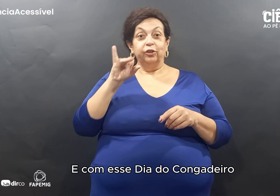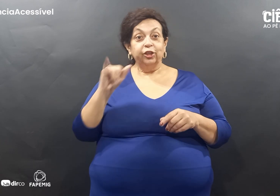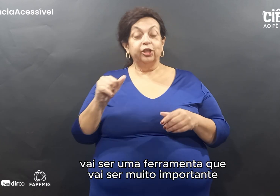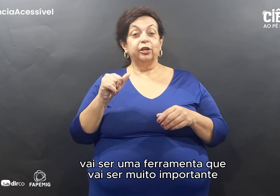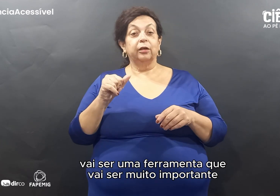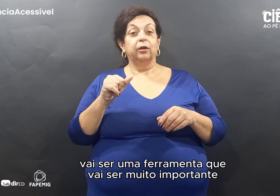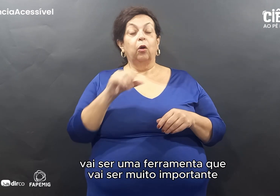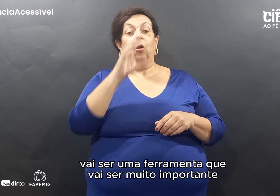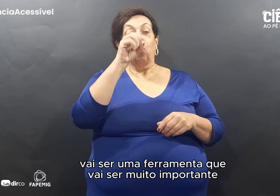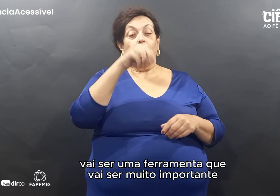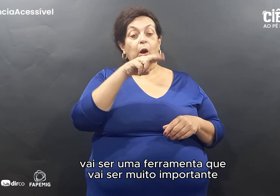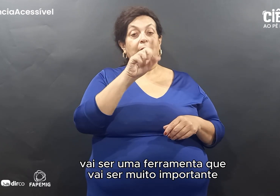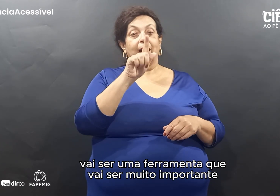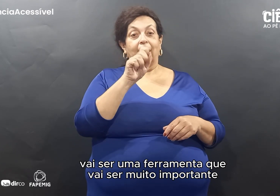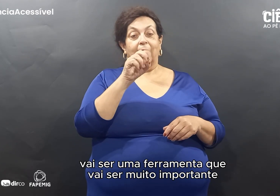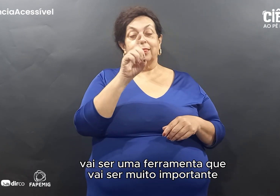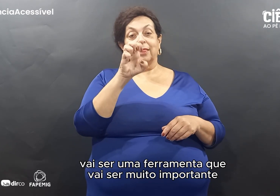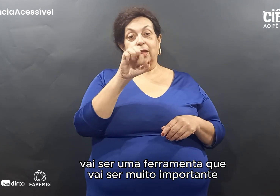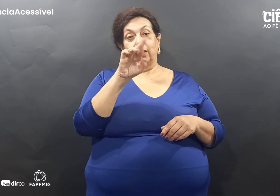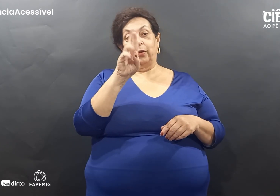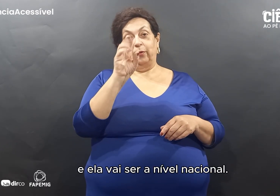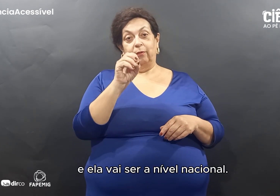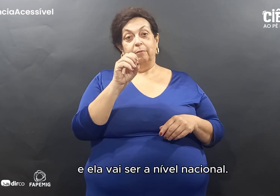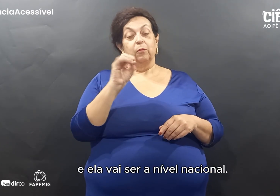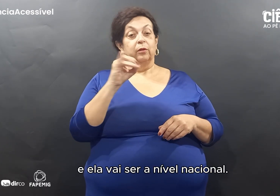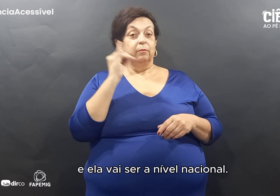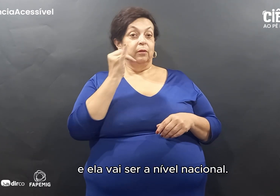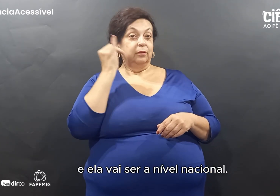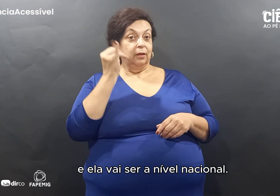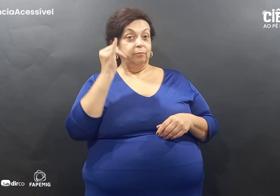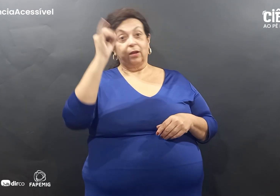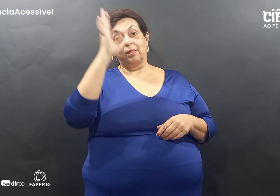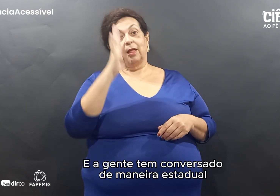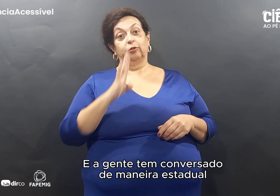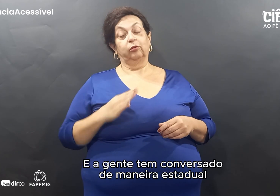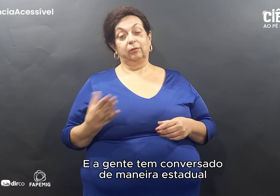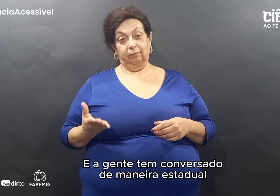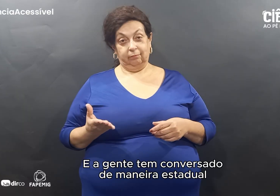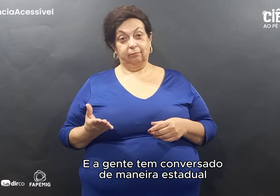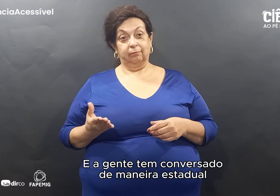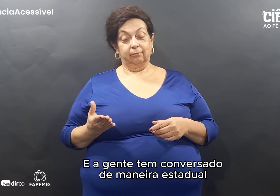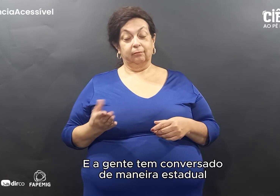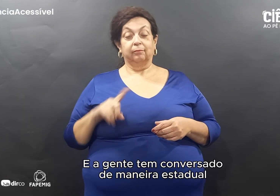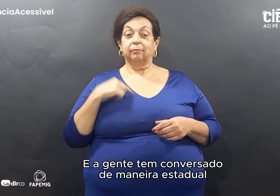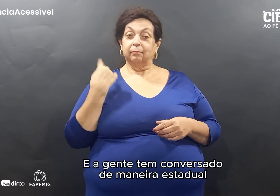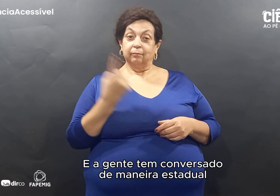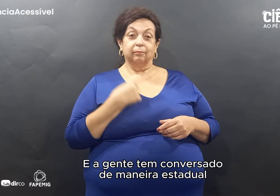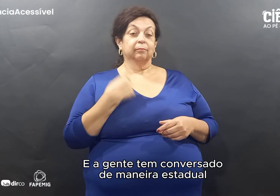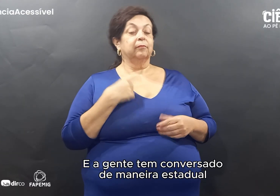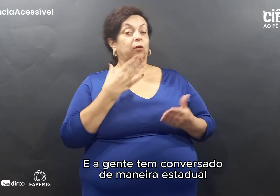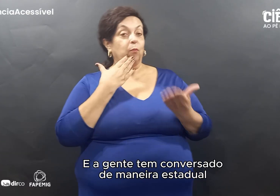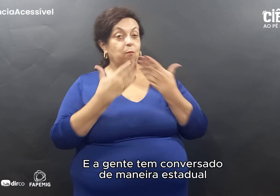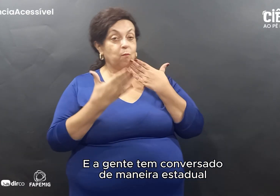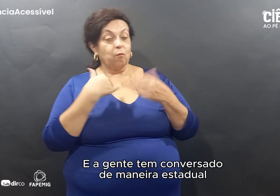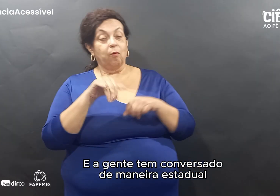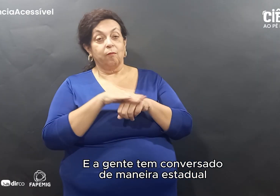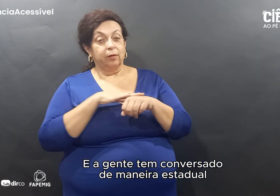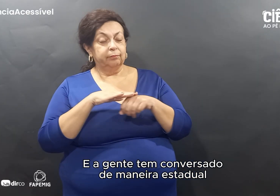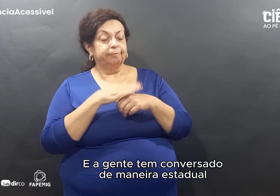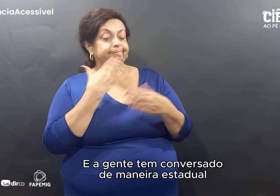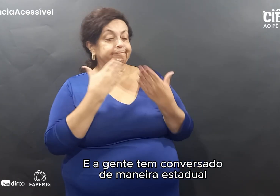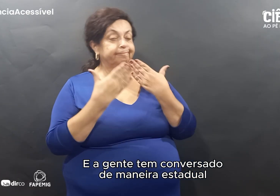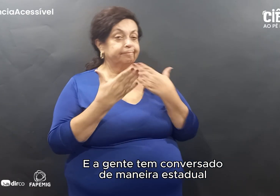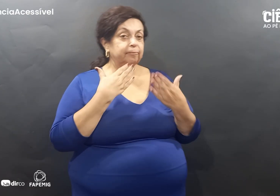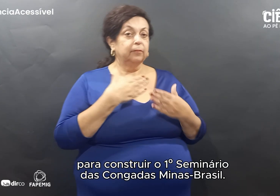congadeiro, vai ser uma ferramenta que vai ser muito importante. E ela vai ser a nível nacional. E a gente tem conversado de